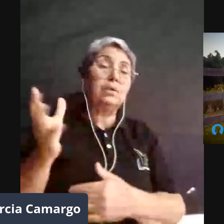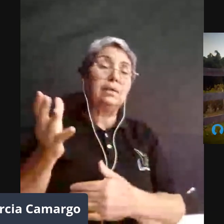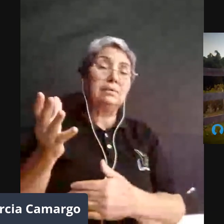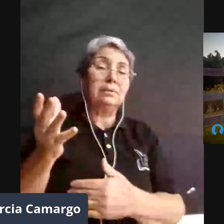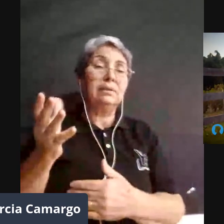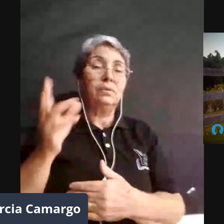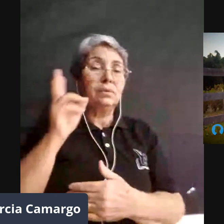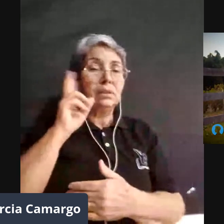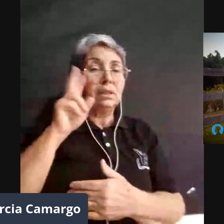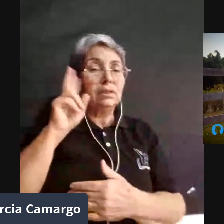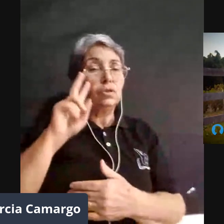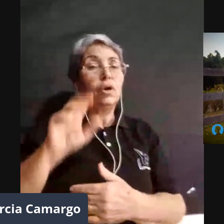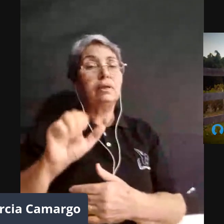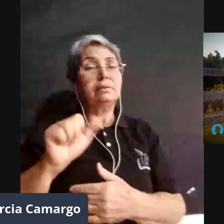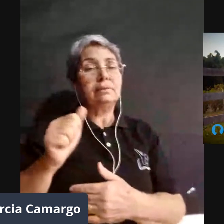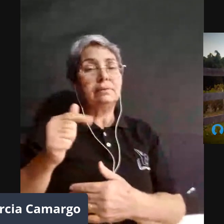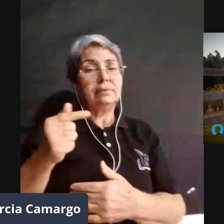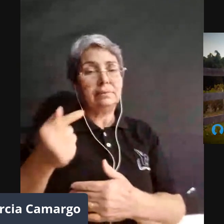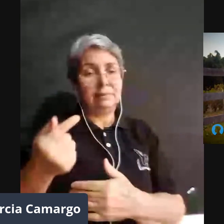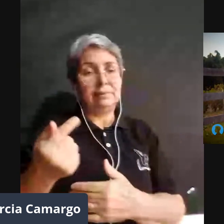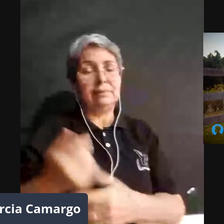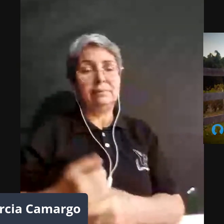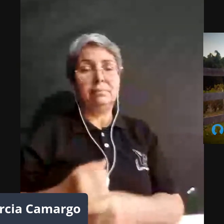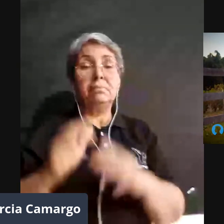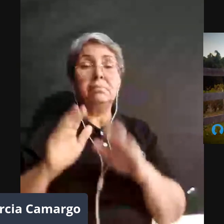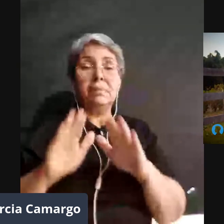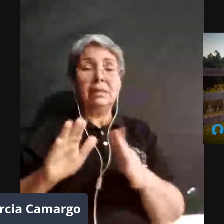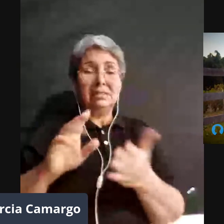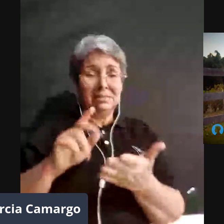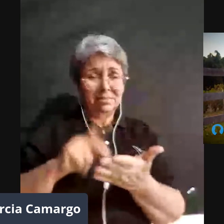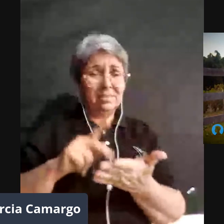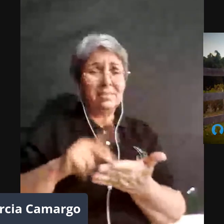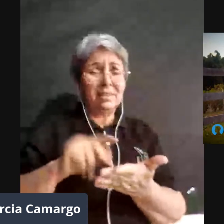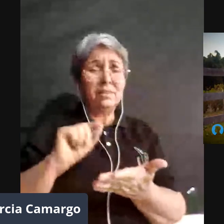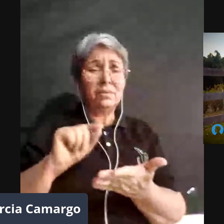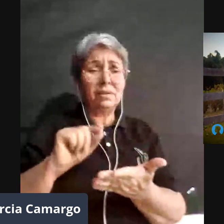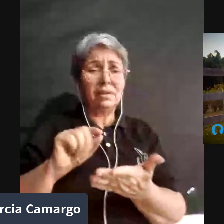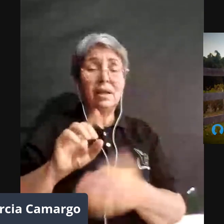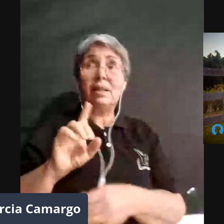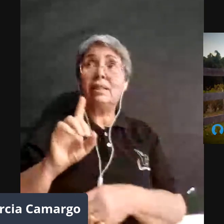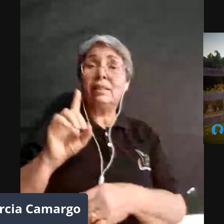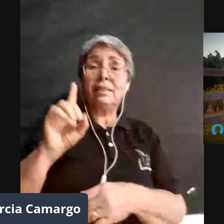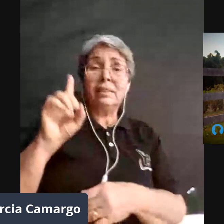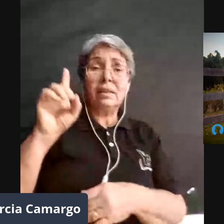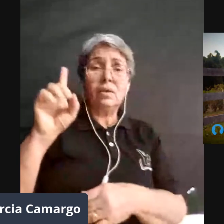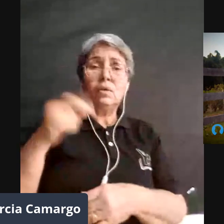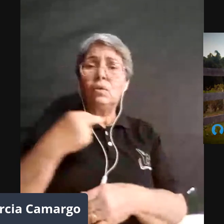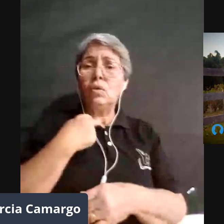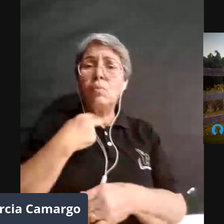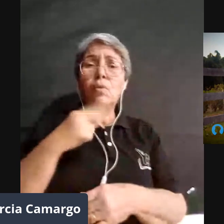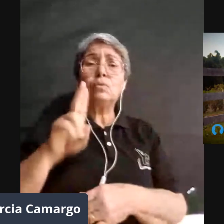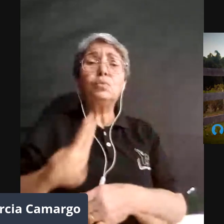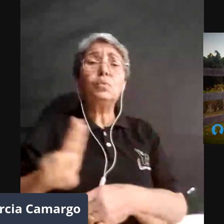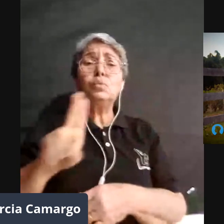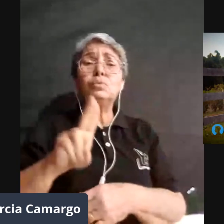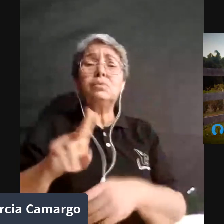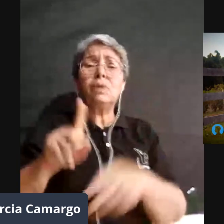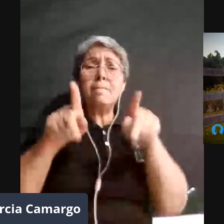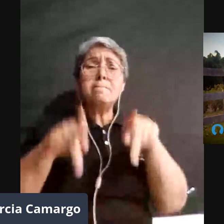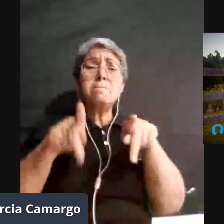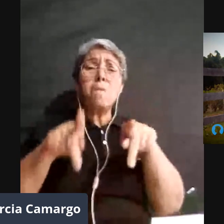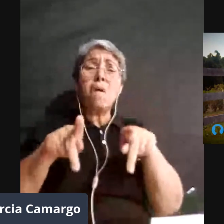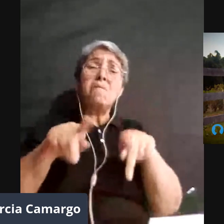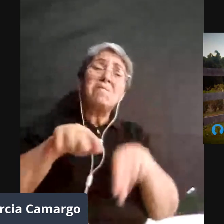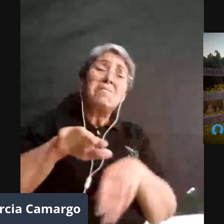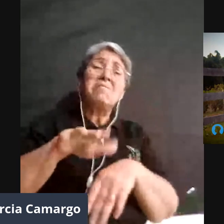que Deus não pode levar para si ou utilizar para dar o alto clamor um povo morno. Ele